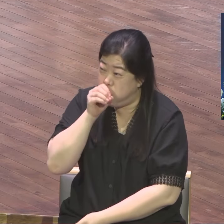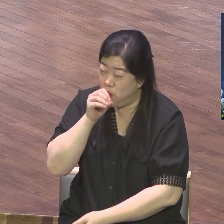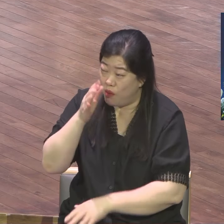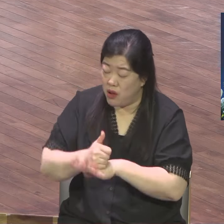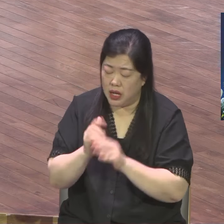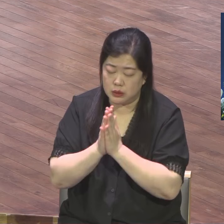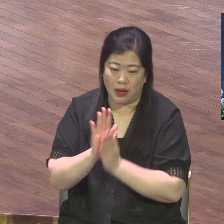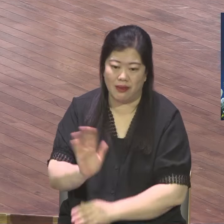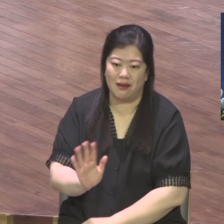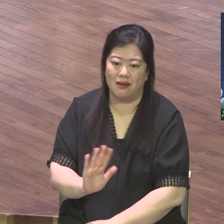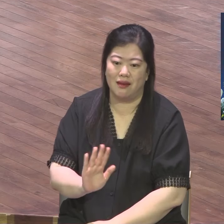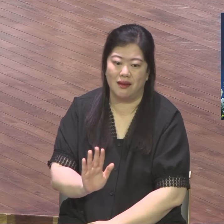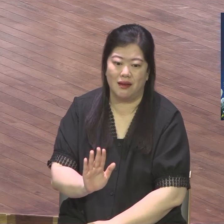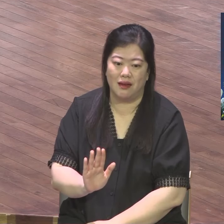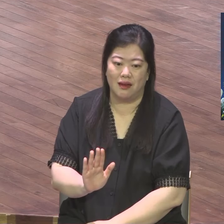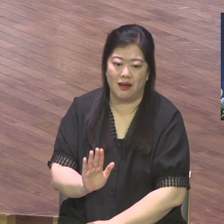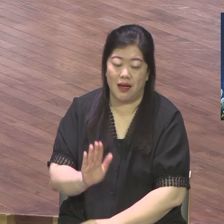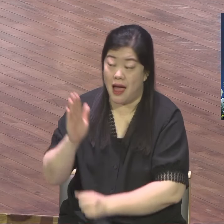기도의 활력